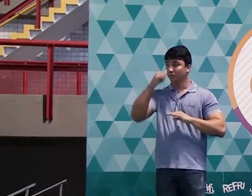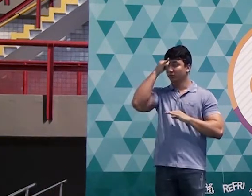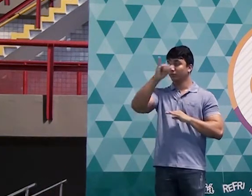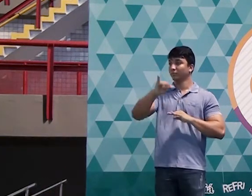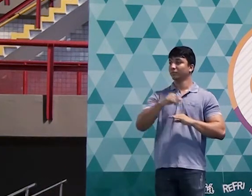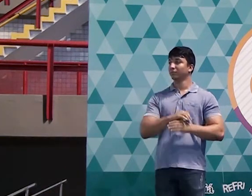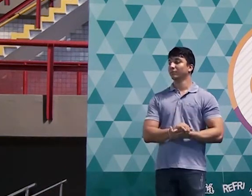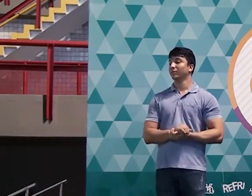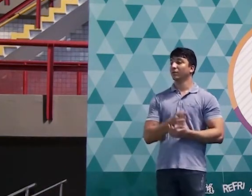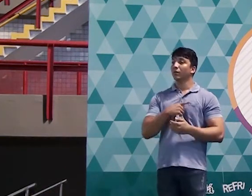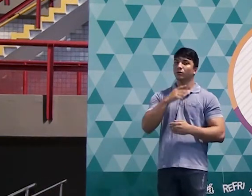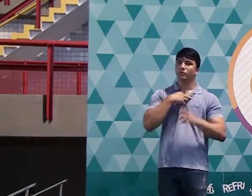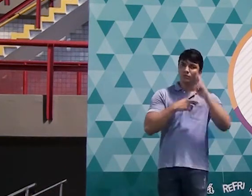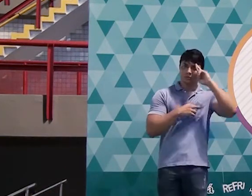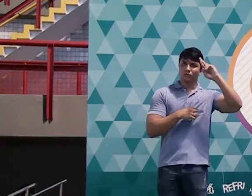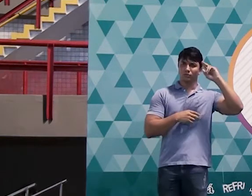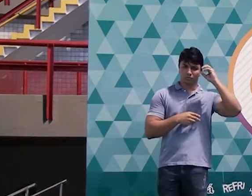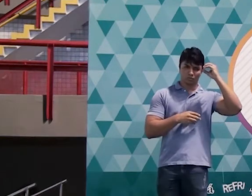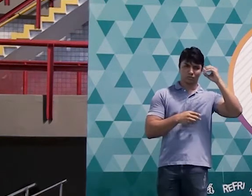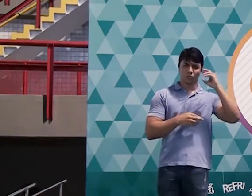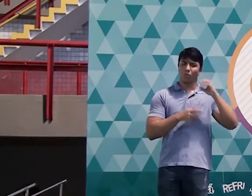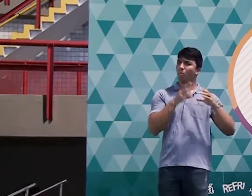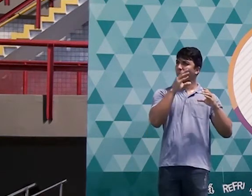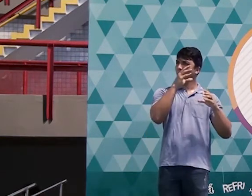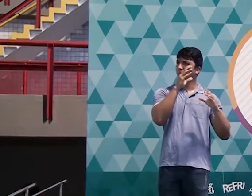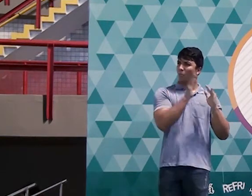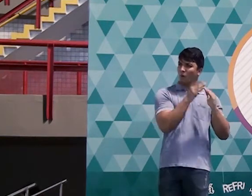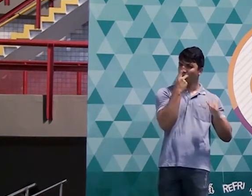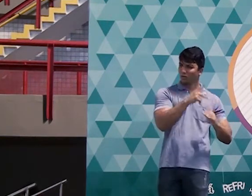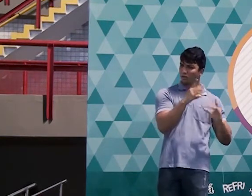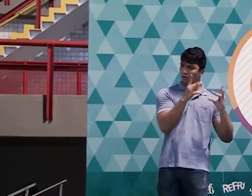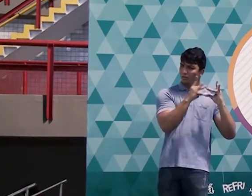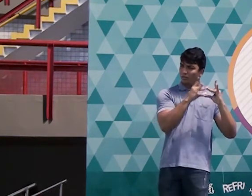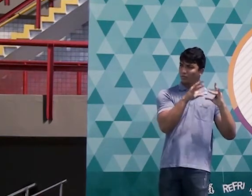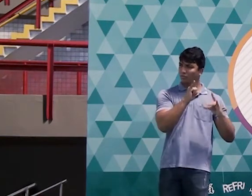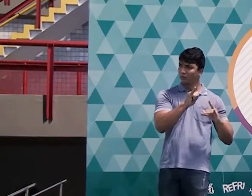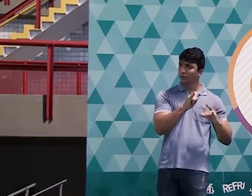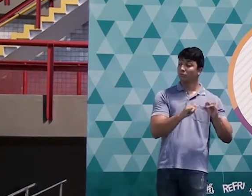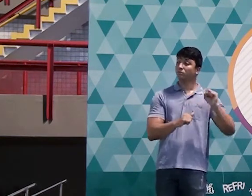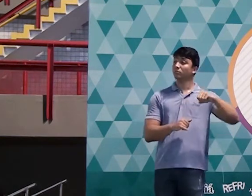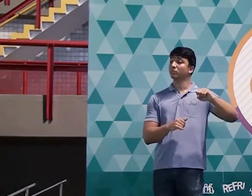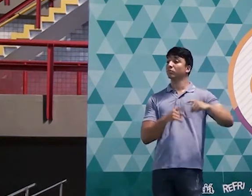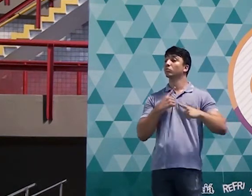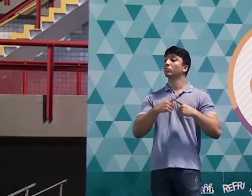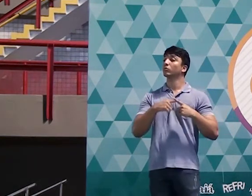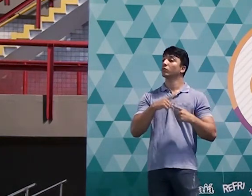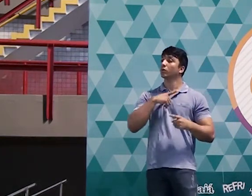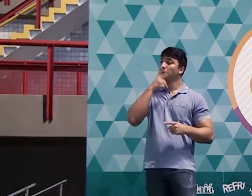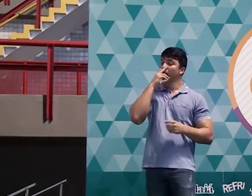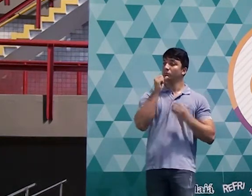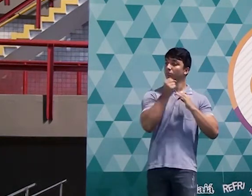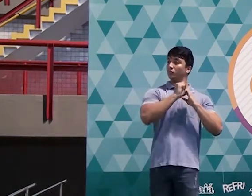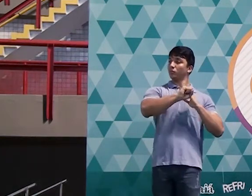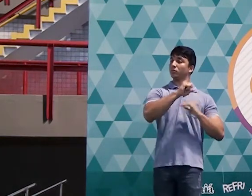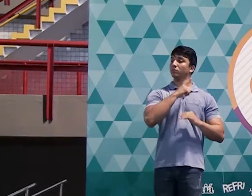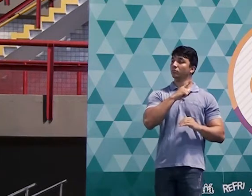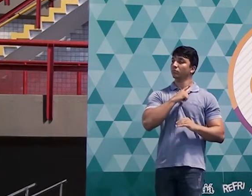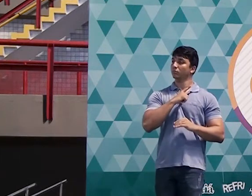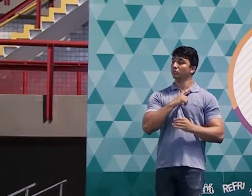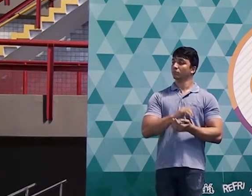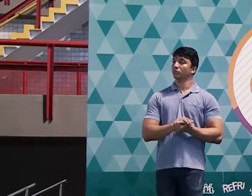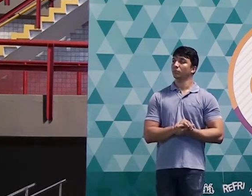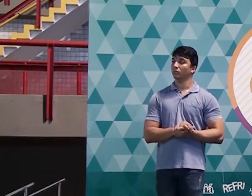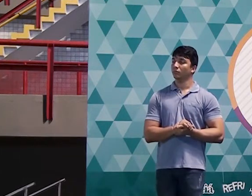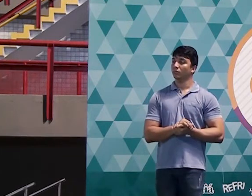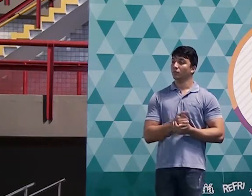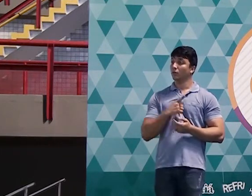mas o senhor feudal vai morar nesse castelo? Vai. Porque aí ele está protegido.